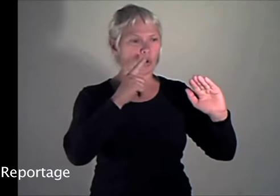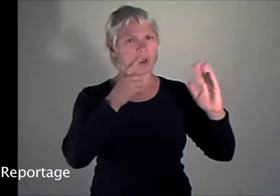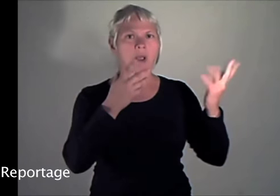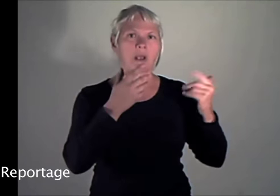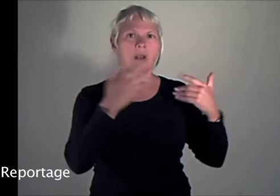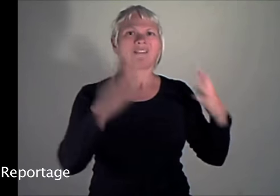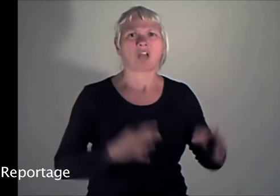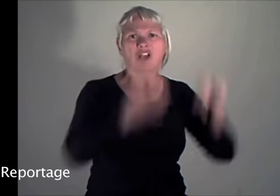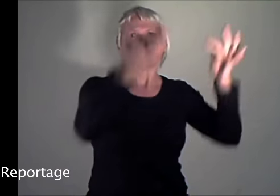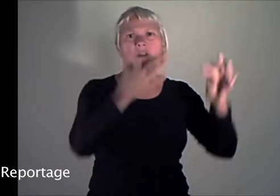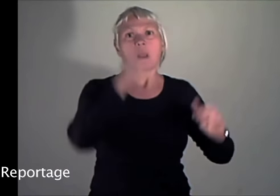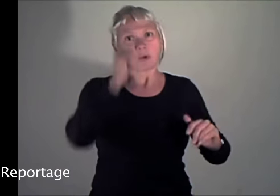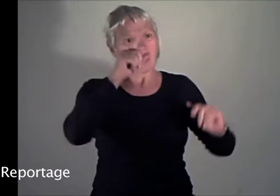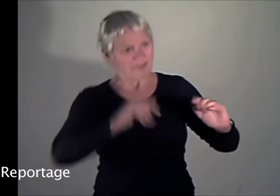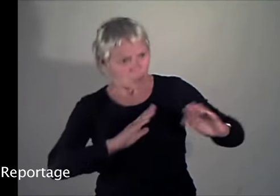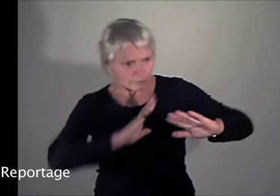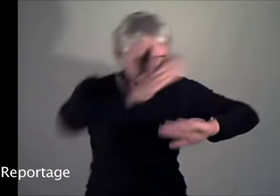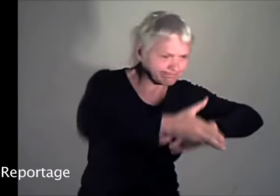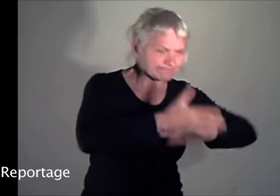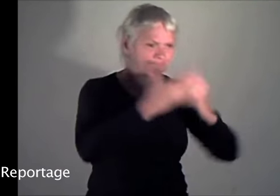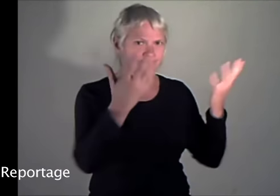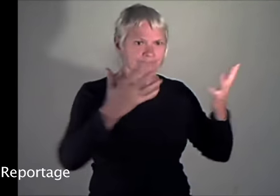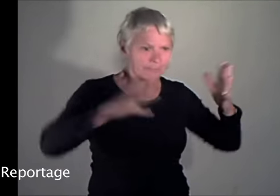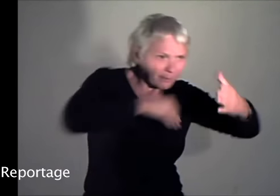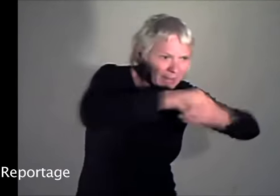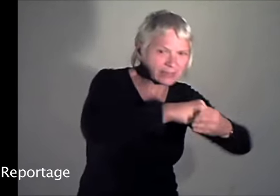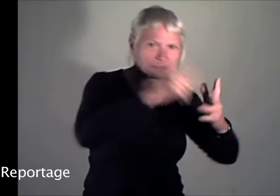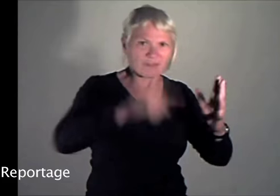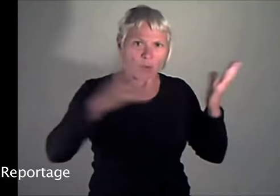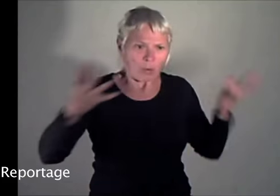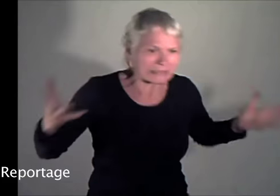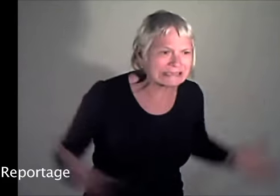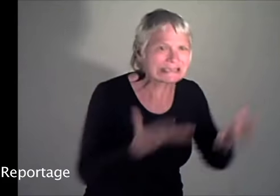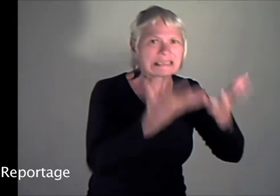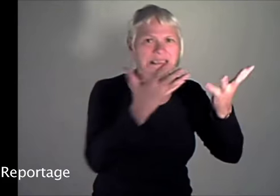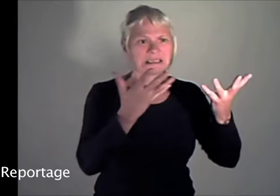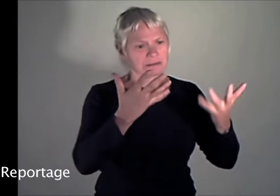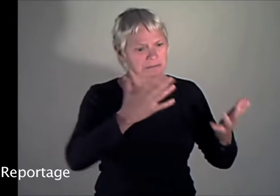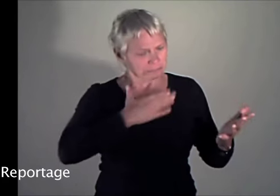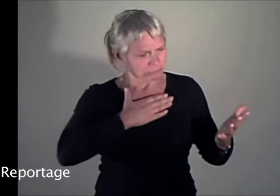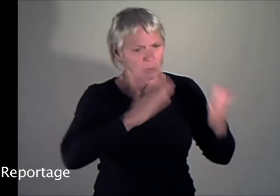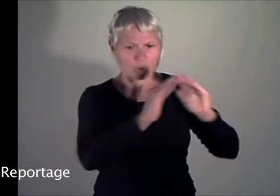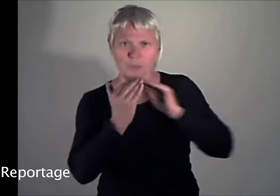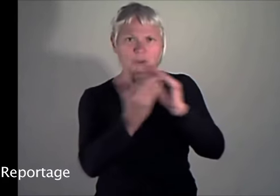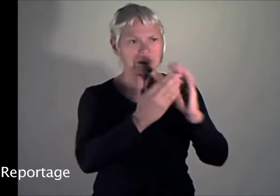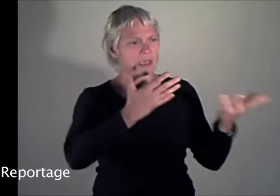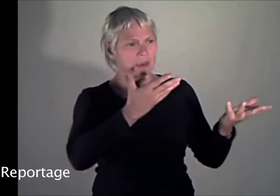et se dire, bah, c'est ça ma communauté, c'est une belle communauté, elle est fragile mais elle est riche,